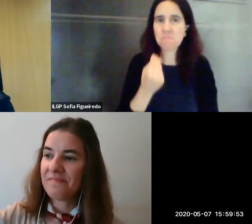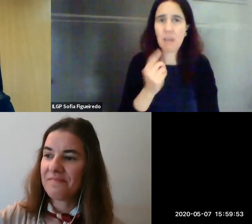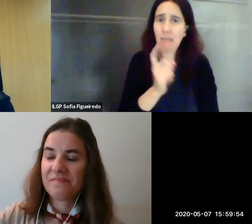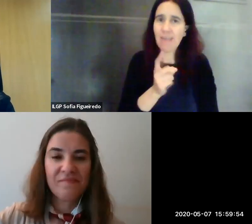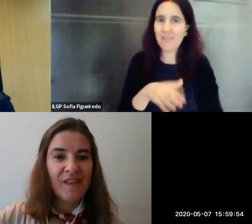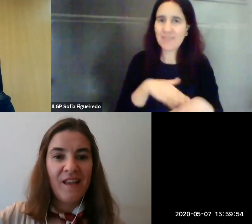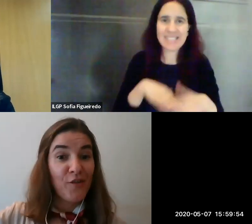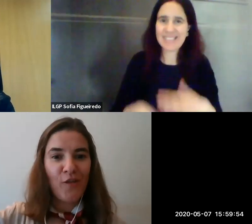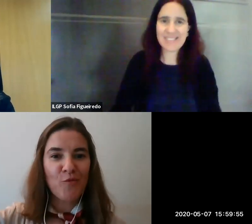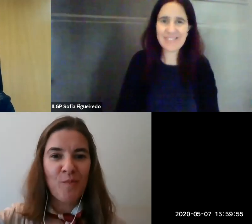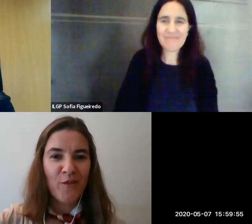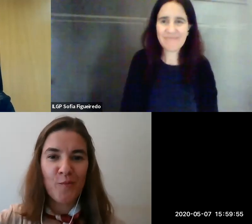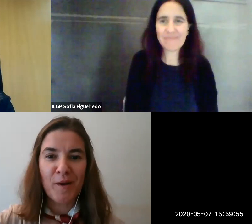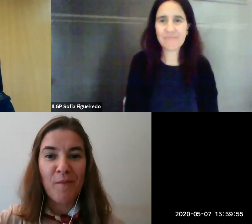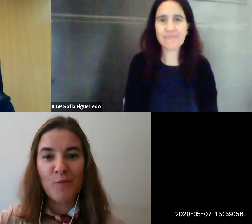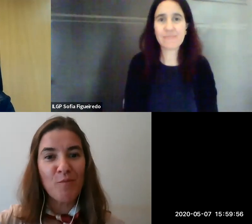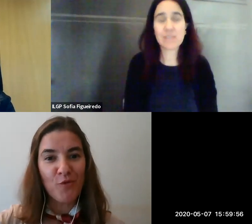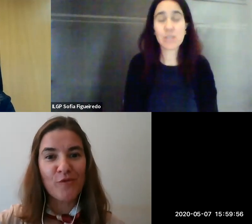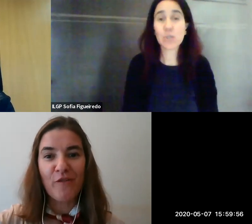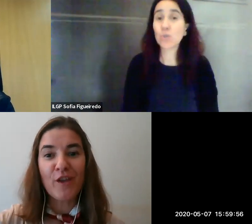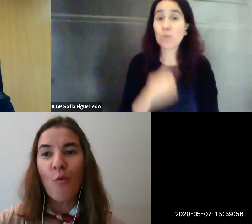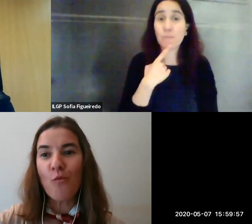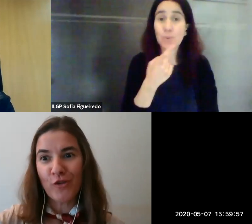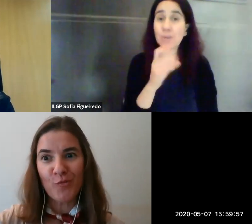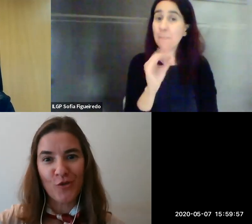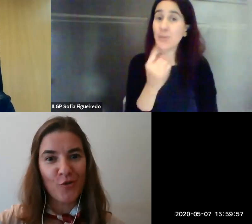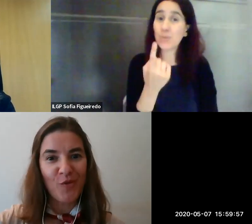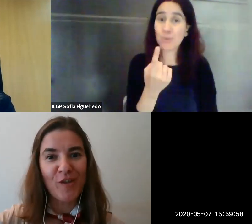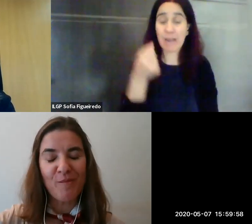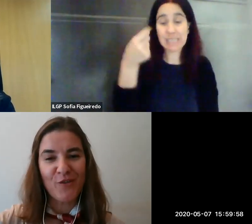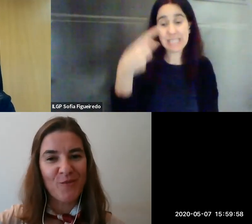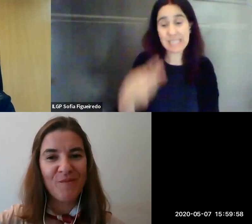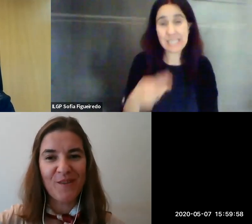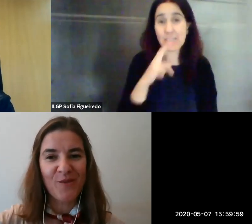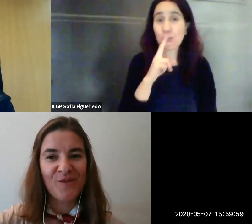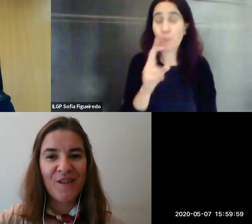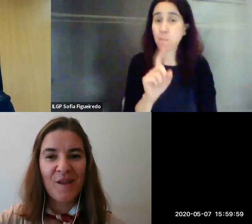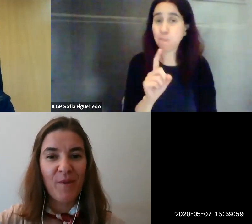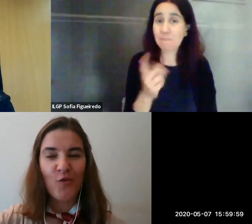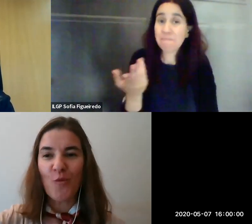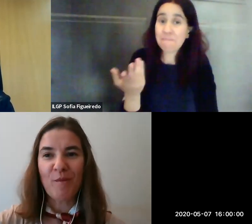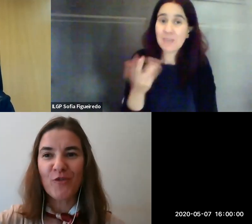fazer. Só temos espaço para mais uma pergunta e ficam muitas por responder mesmo.